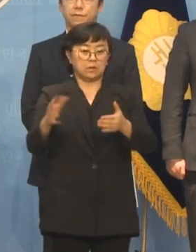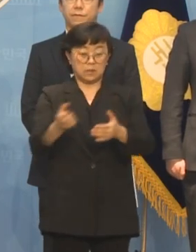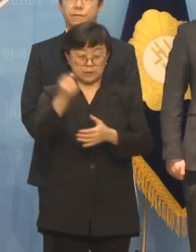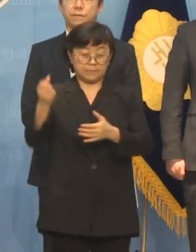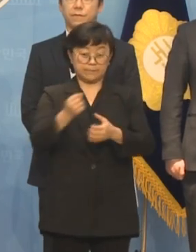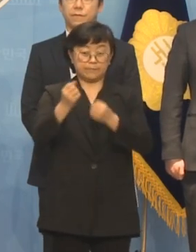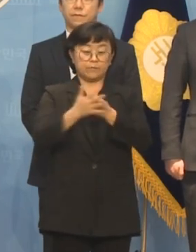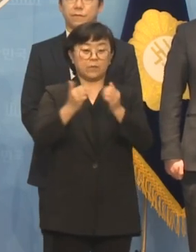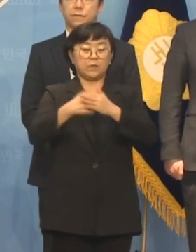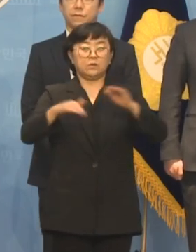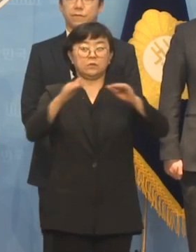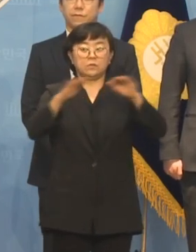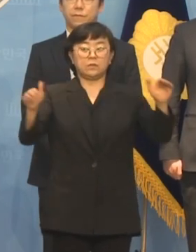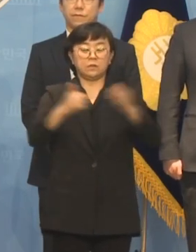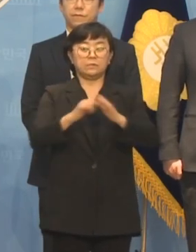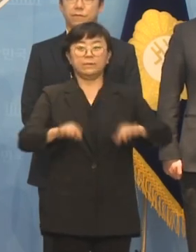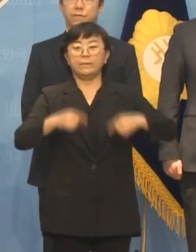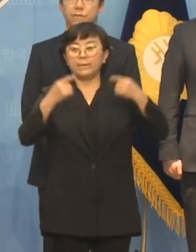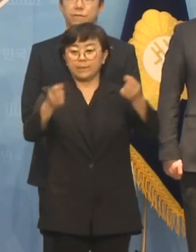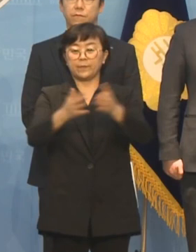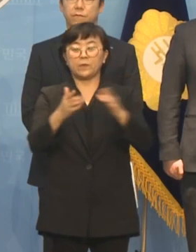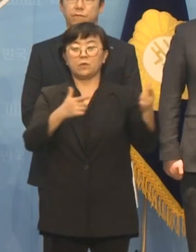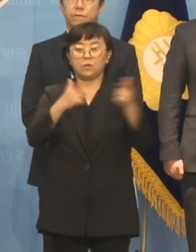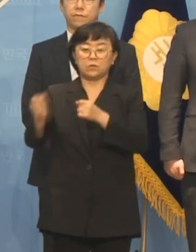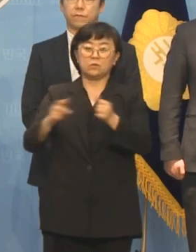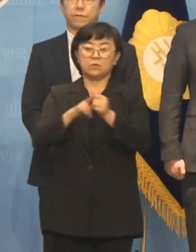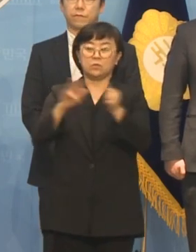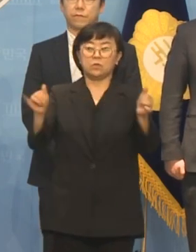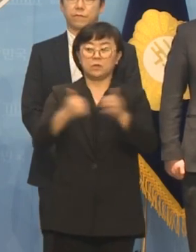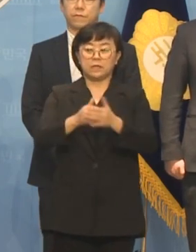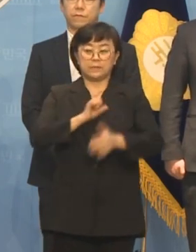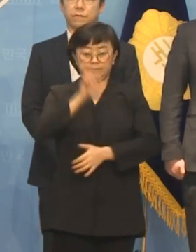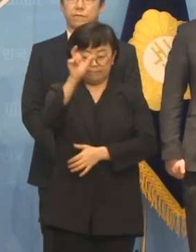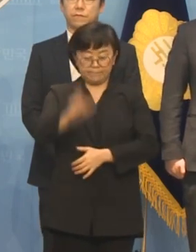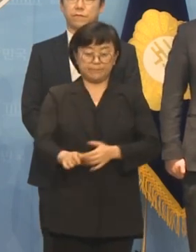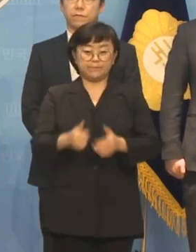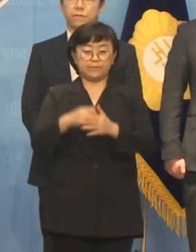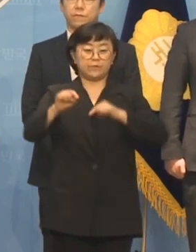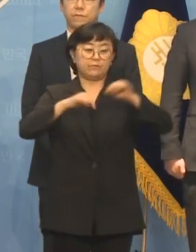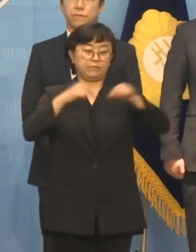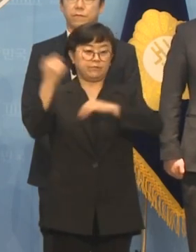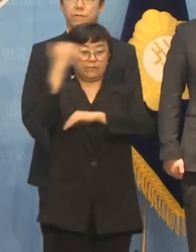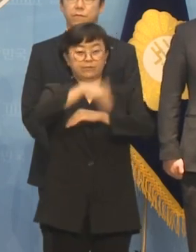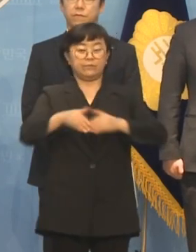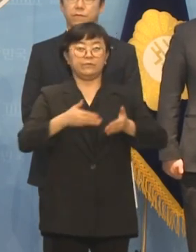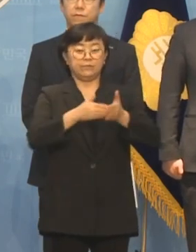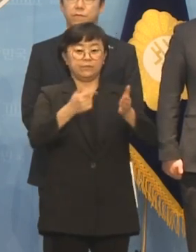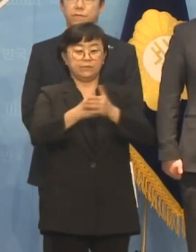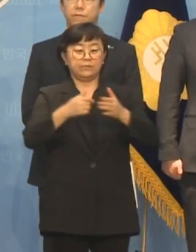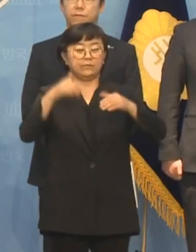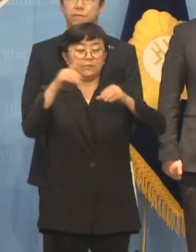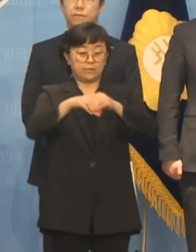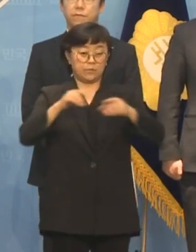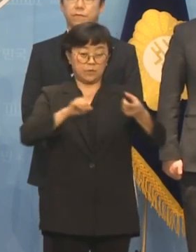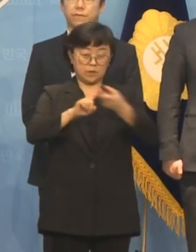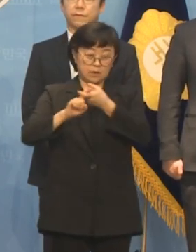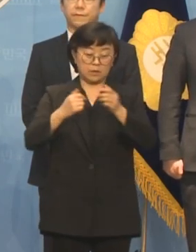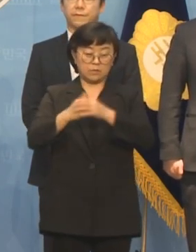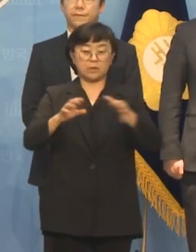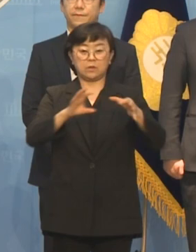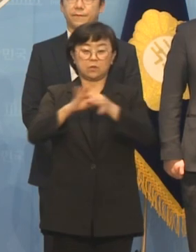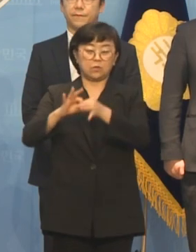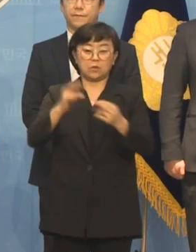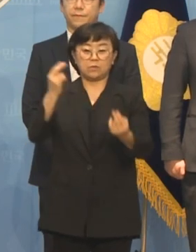채로 수평적으로 참여해서 공동의 후보자 명부와 공동의 정책을 제출하는 선거연합은 연동형